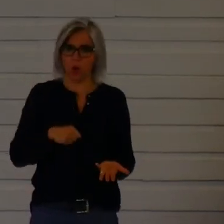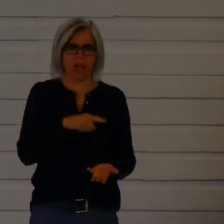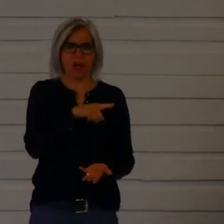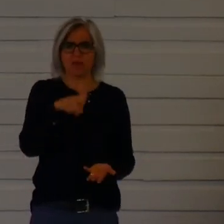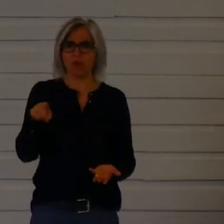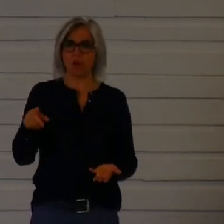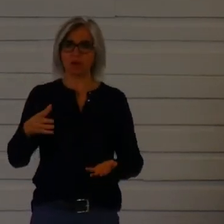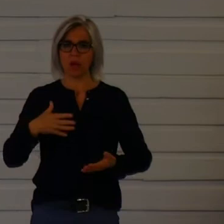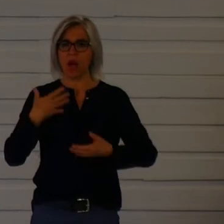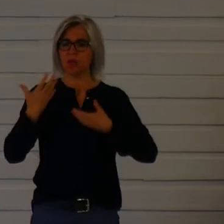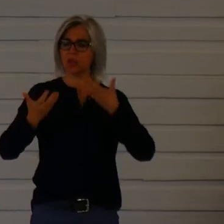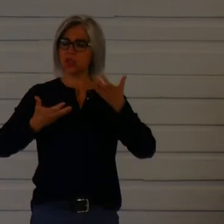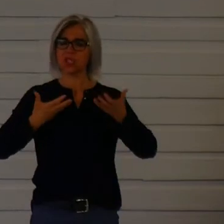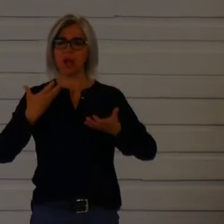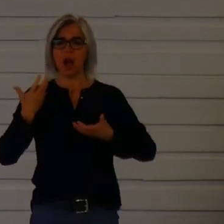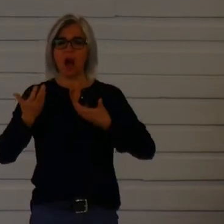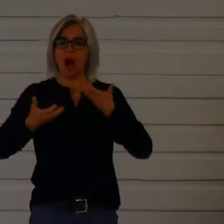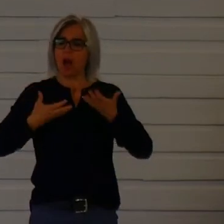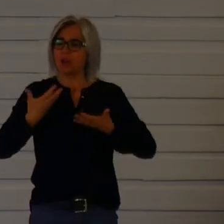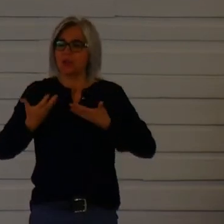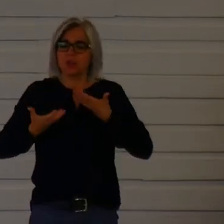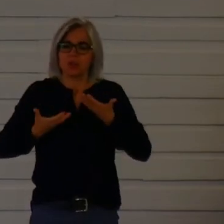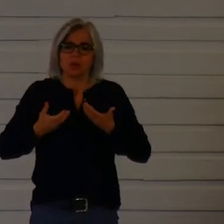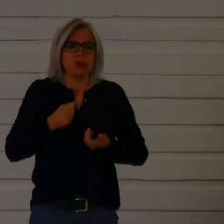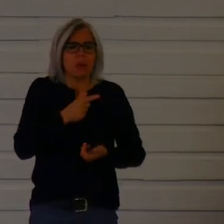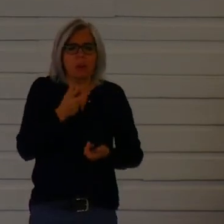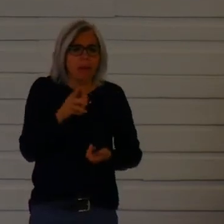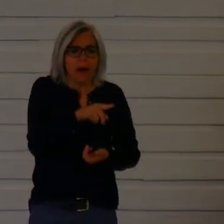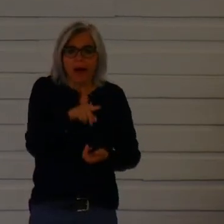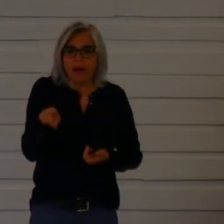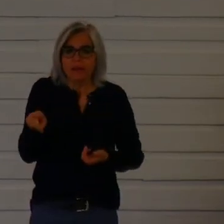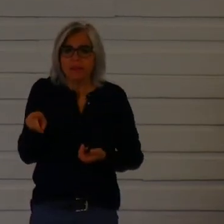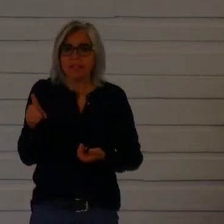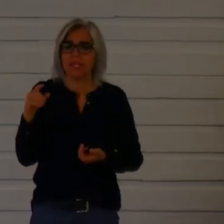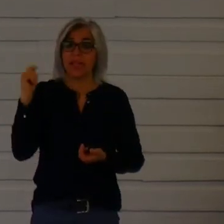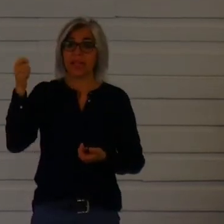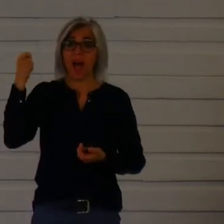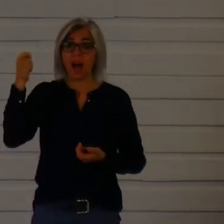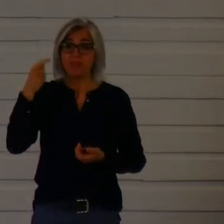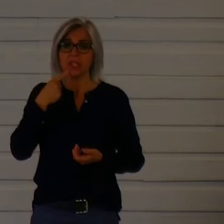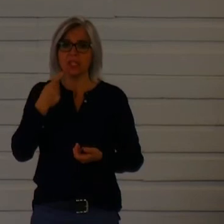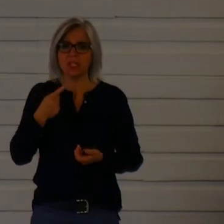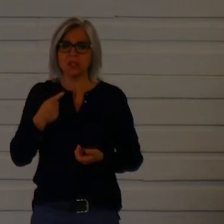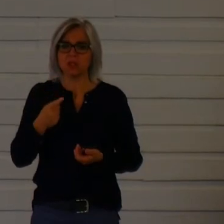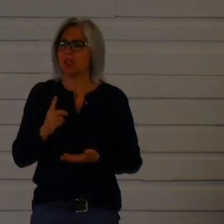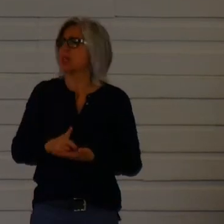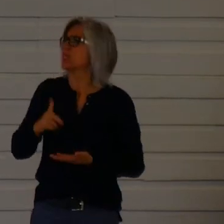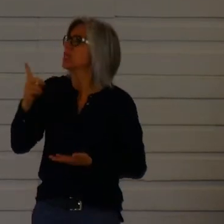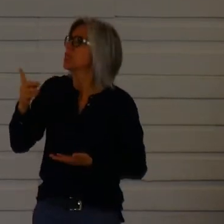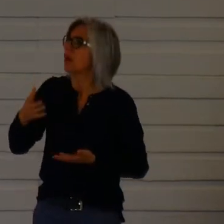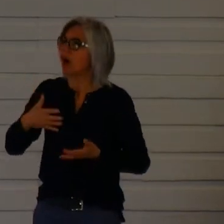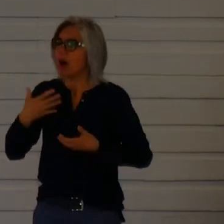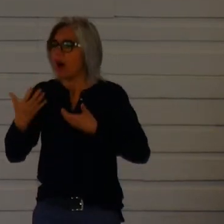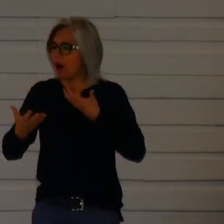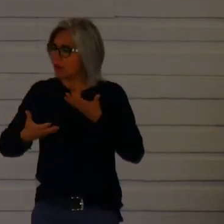Fino a quando avrò l'ansia nell'anima e l'affanno nel cuore tutto il giorno? Fino a quando si innalzerà il nemico su di me?